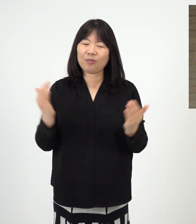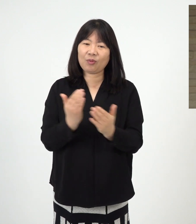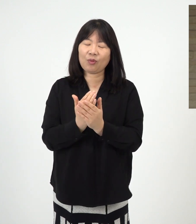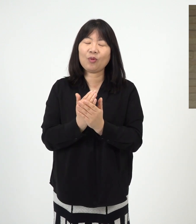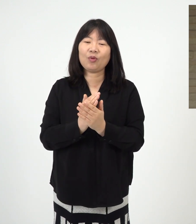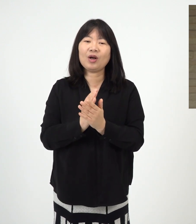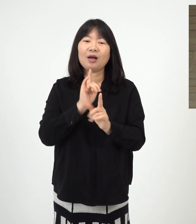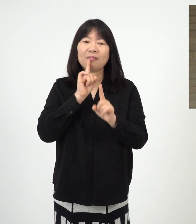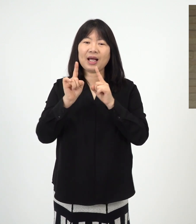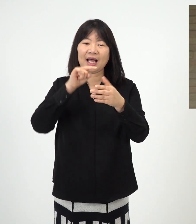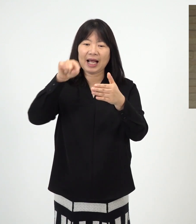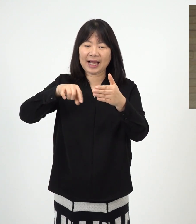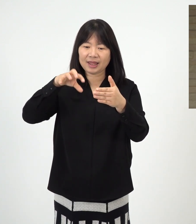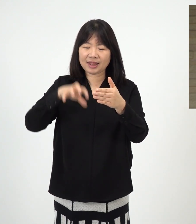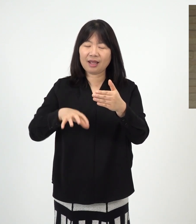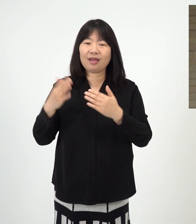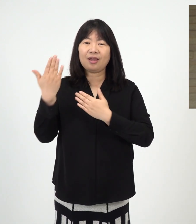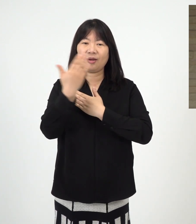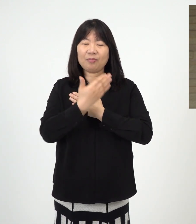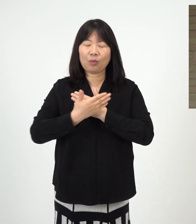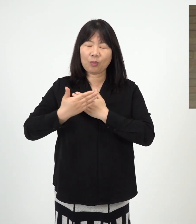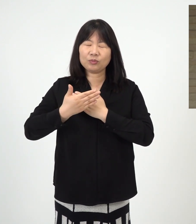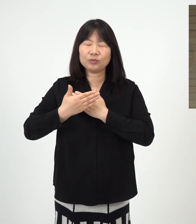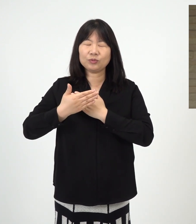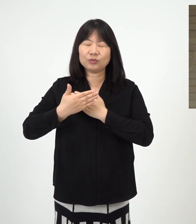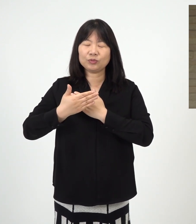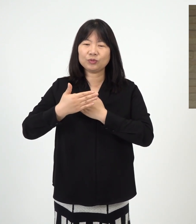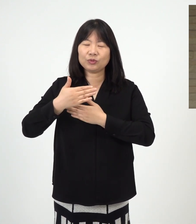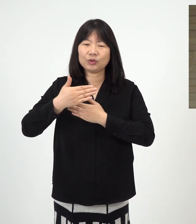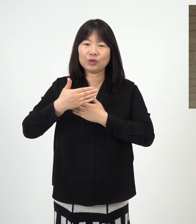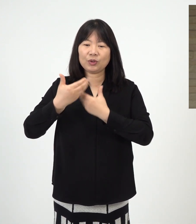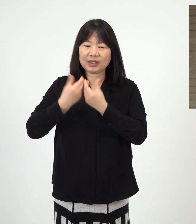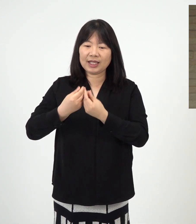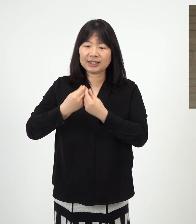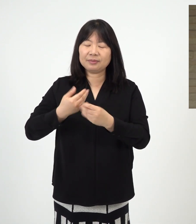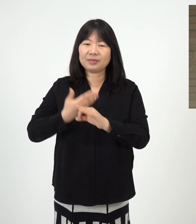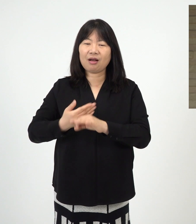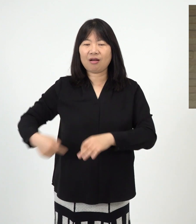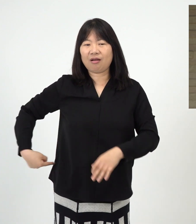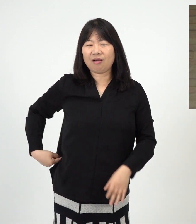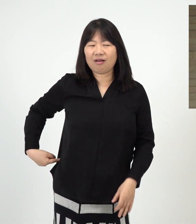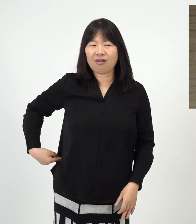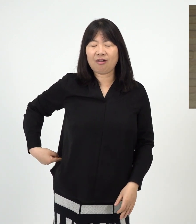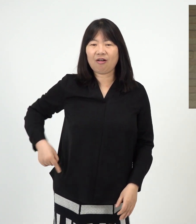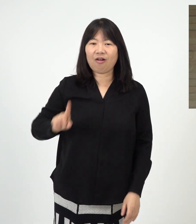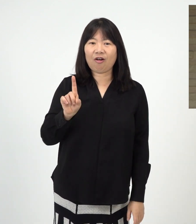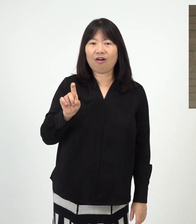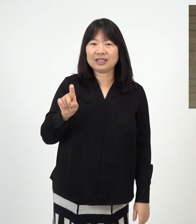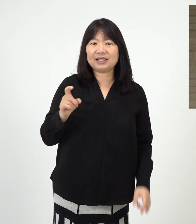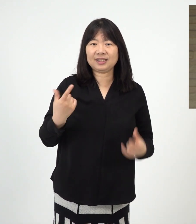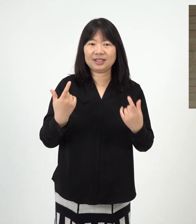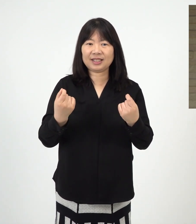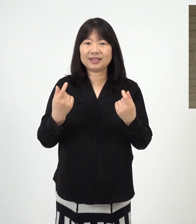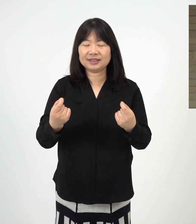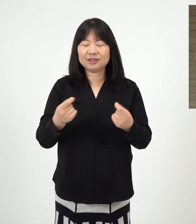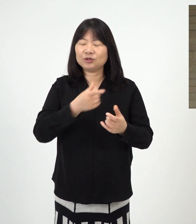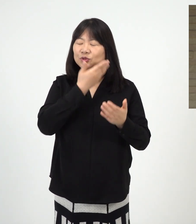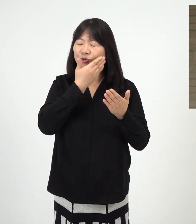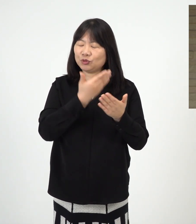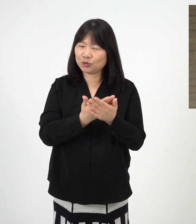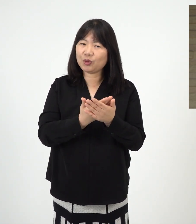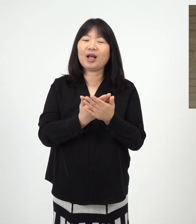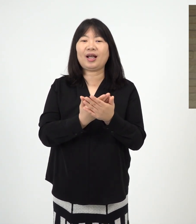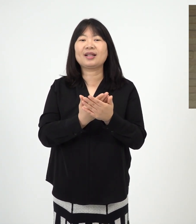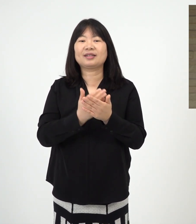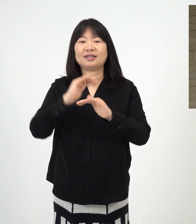본문 중에서 우리 몸으로 치자면 척추 같은 매우 중요한 본문이 될 겁니다.